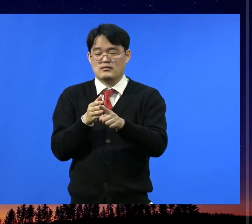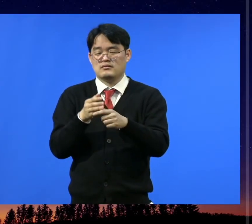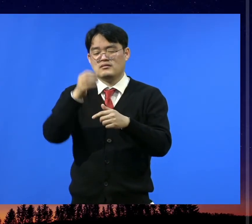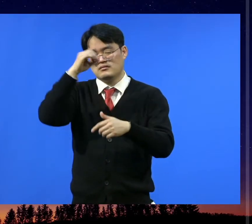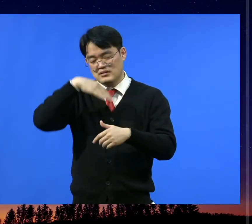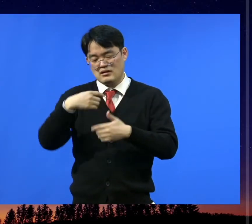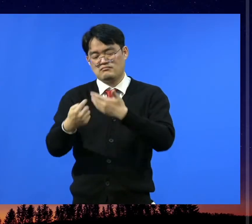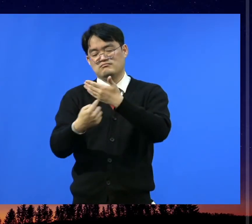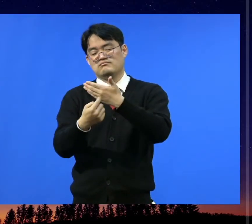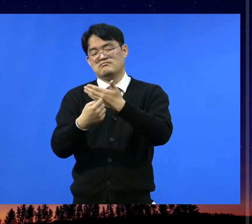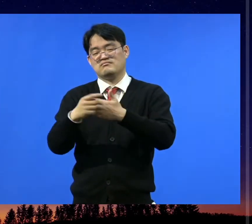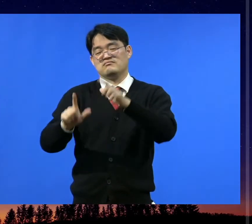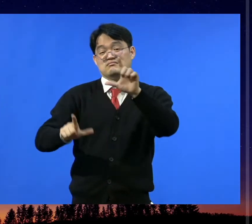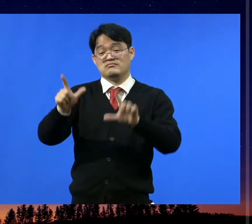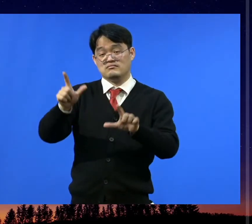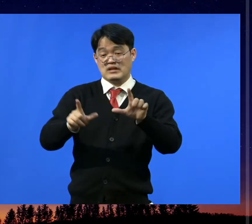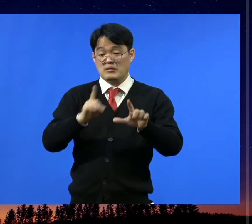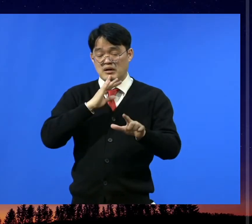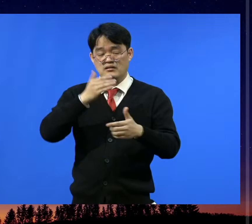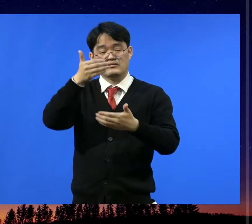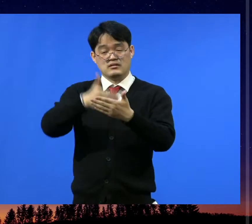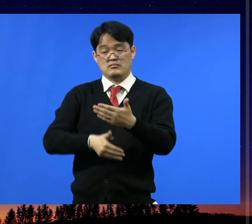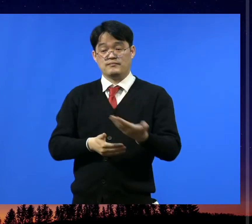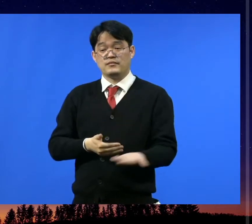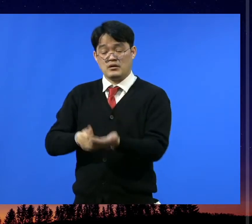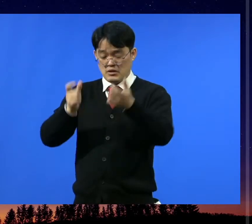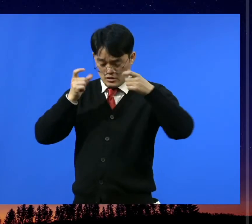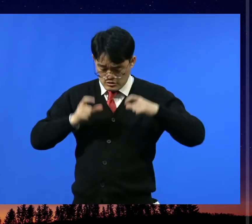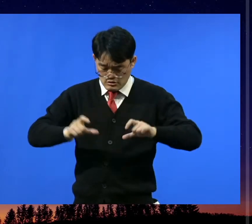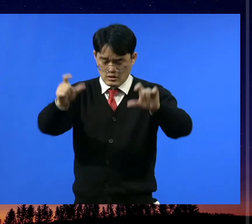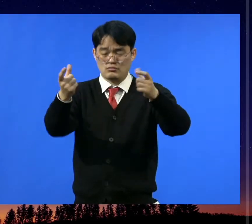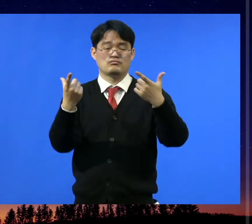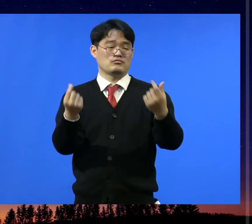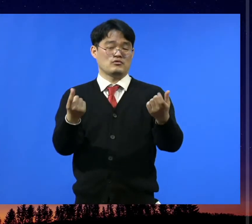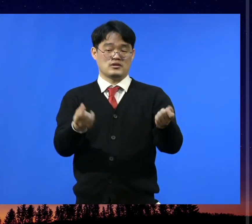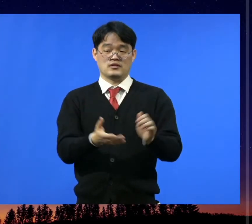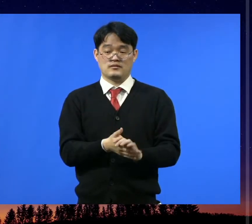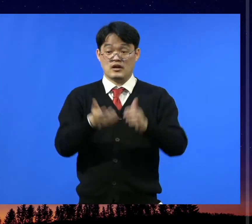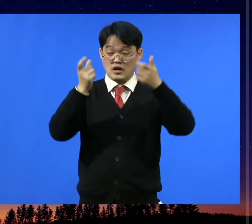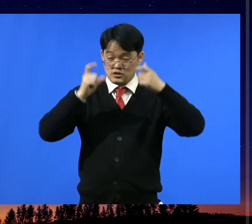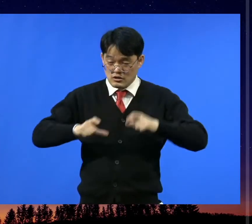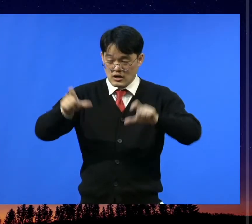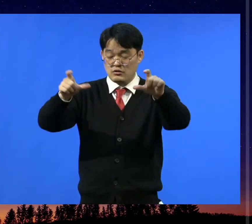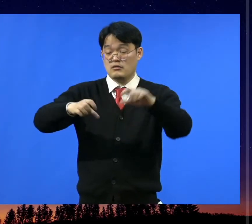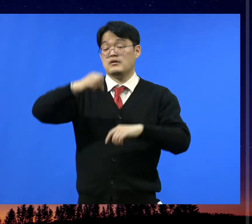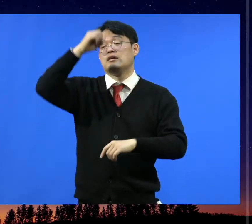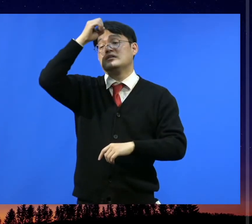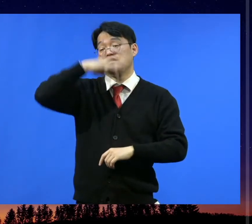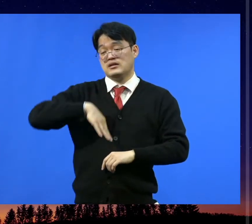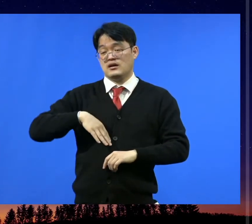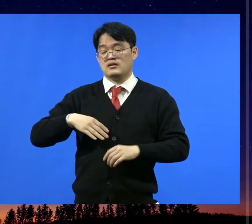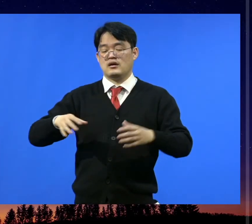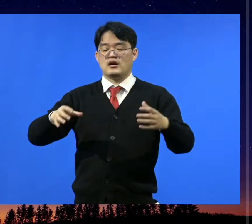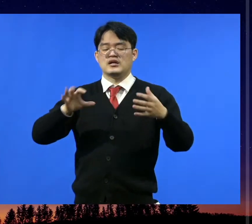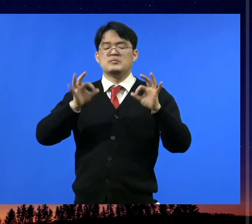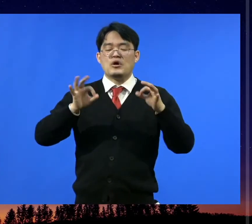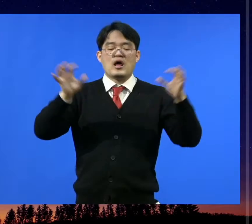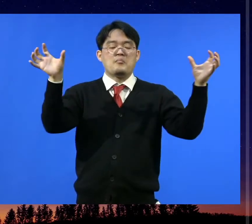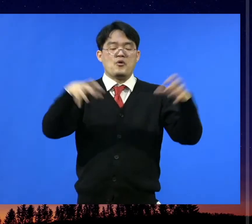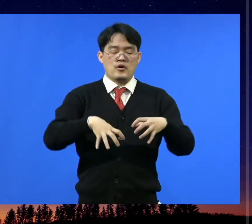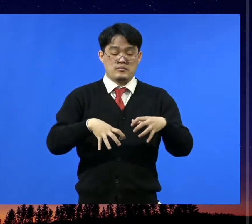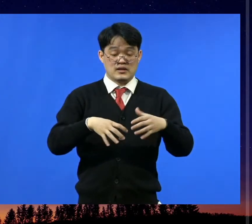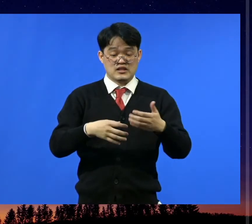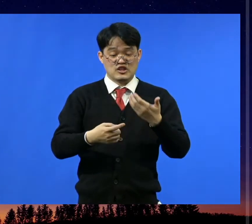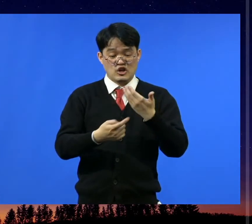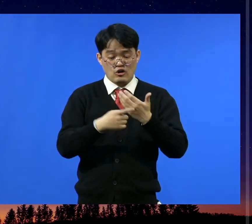형식만 남아 있는 거예요. 여러분 철야도 마찬가지입니다. 이 철야 같은 경우에도 형식만 남아 있으면 나중에 역사가 흐르면 형식만